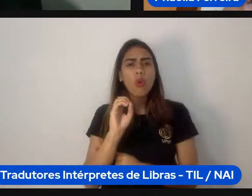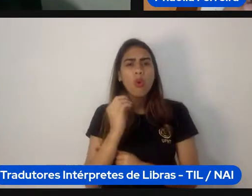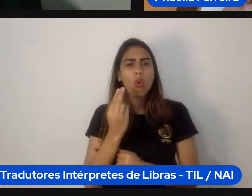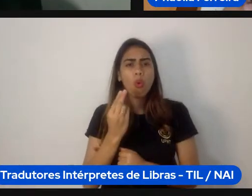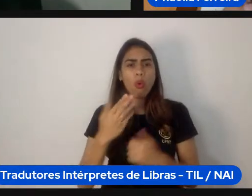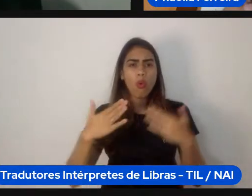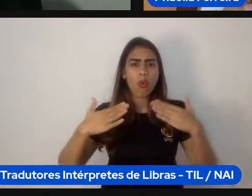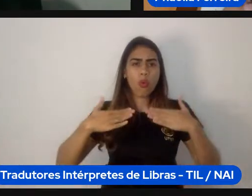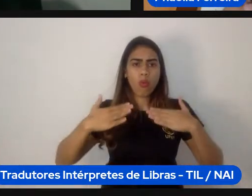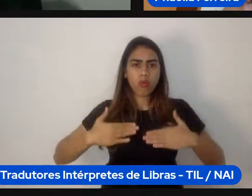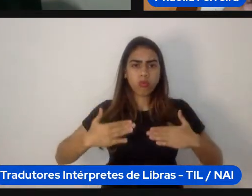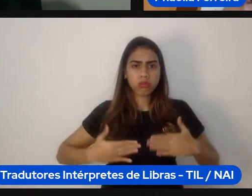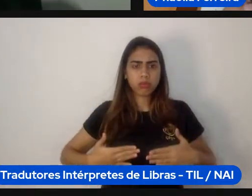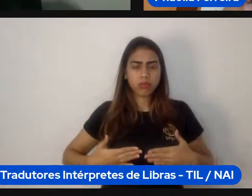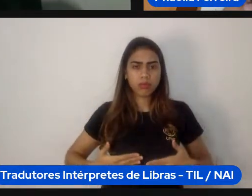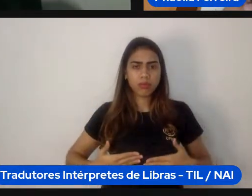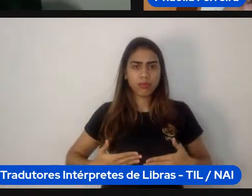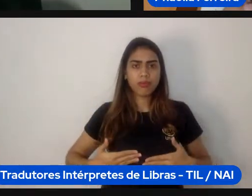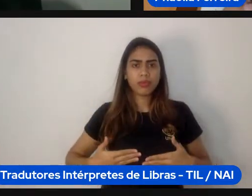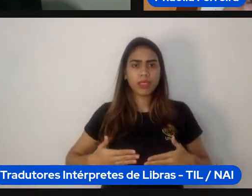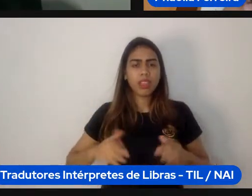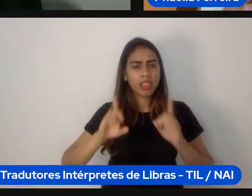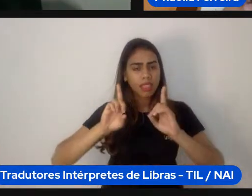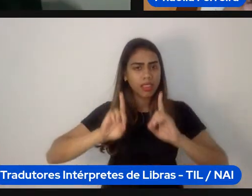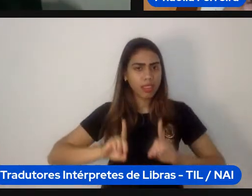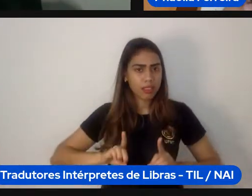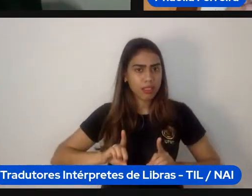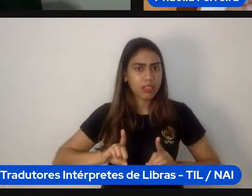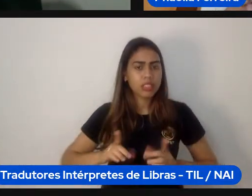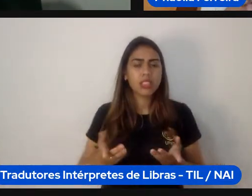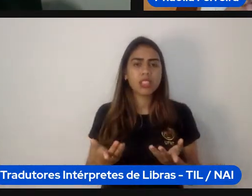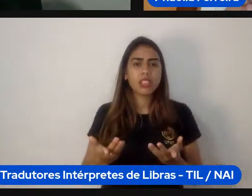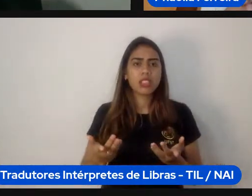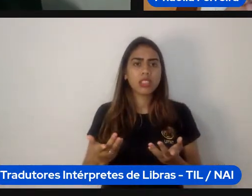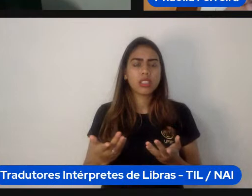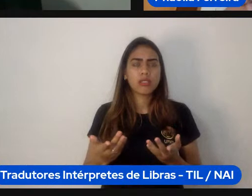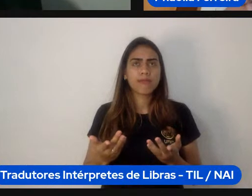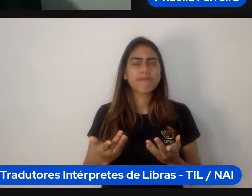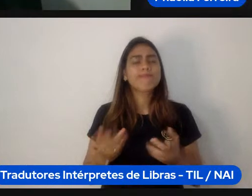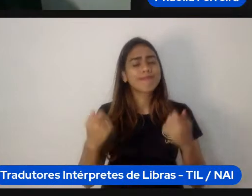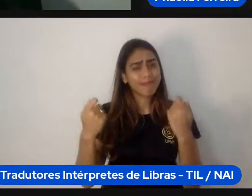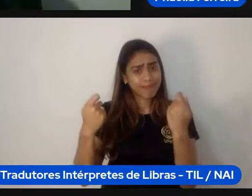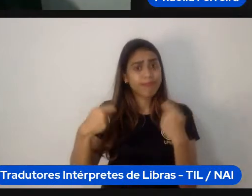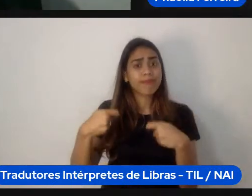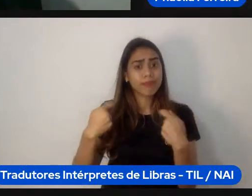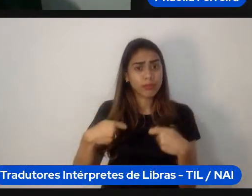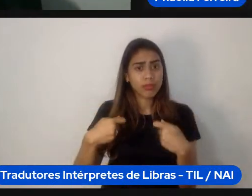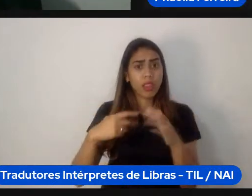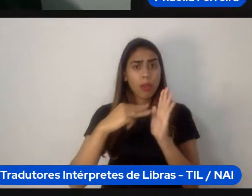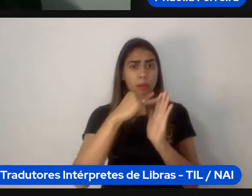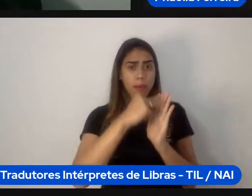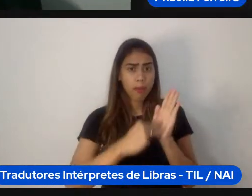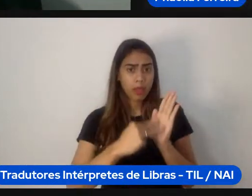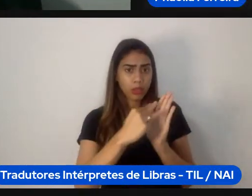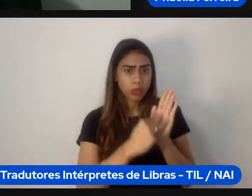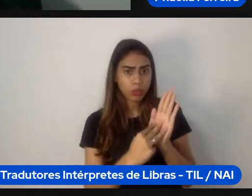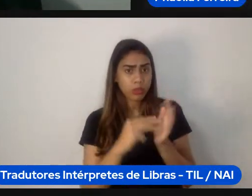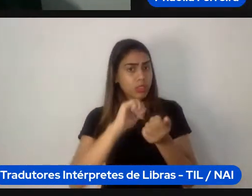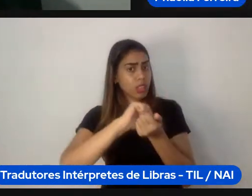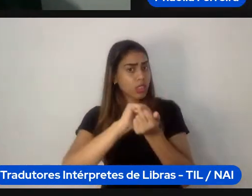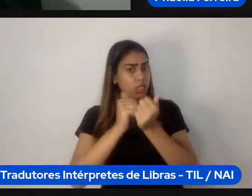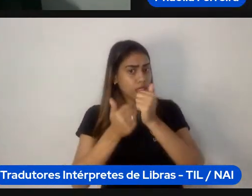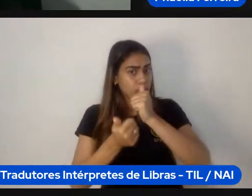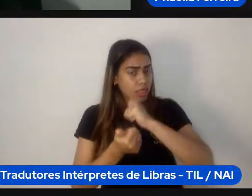alto comprometimento, enfim, toda a metodologia terá de ser adaptada. Isso eu falo para